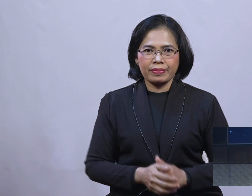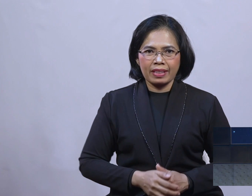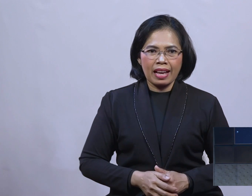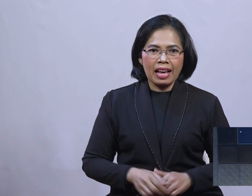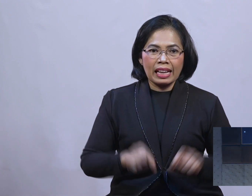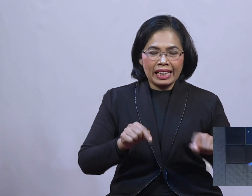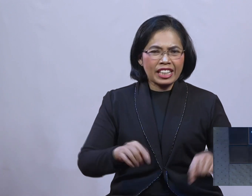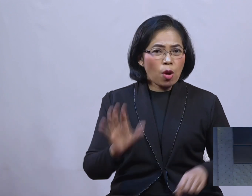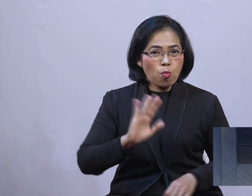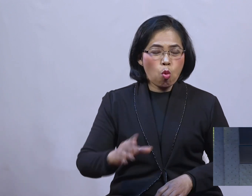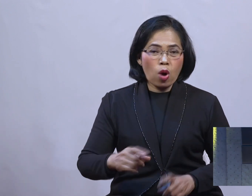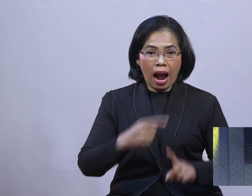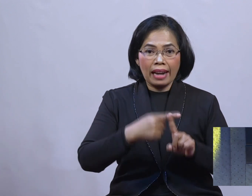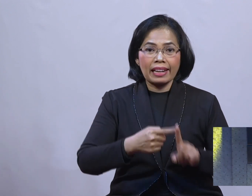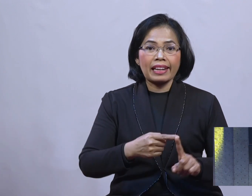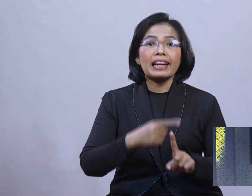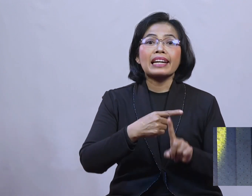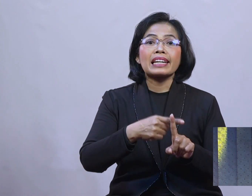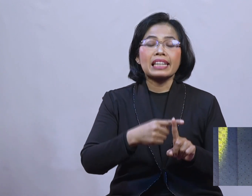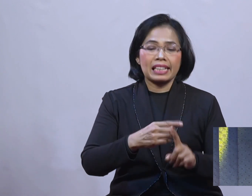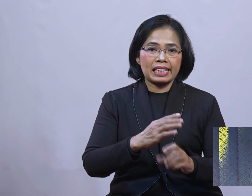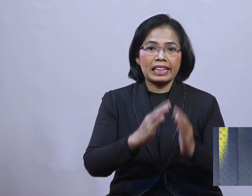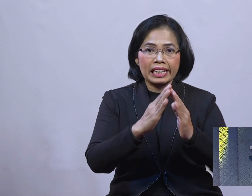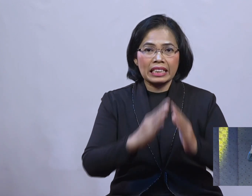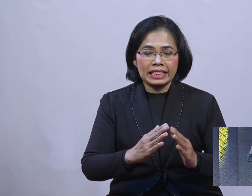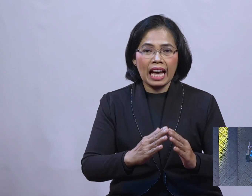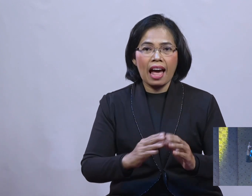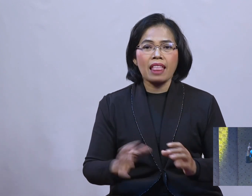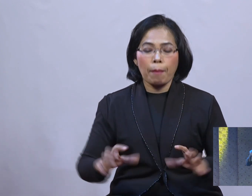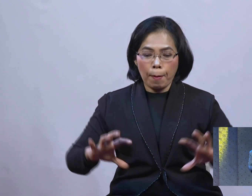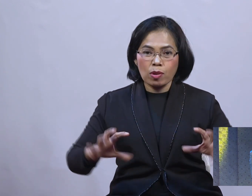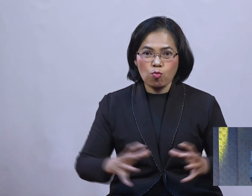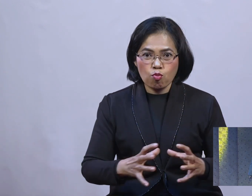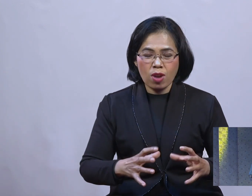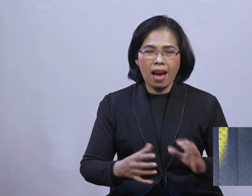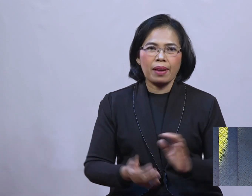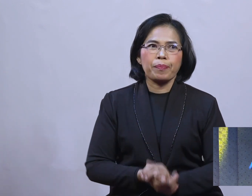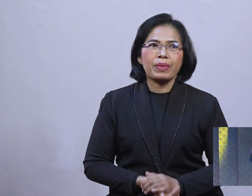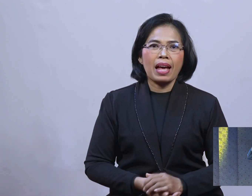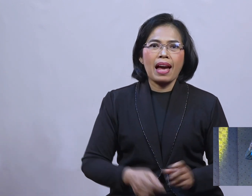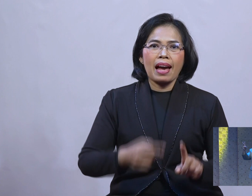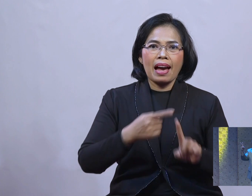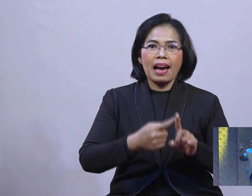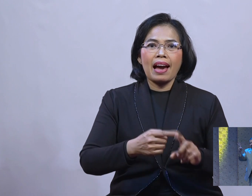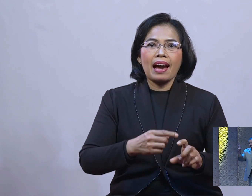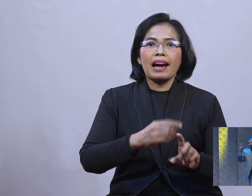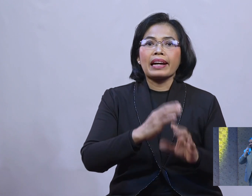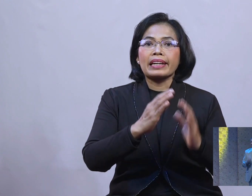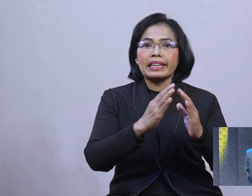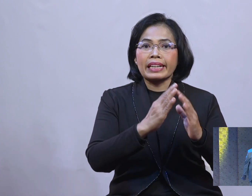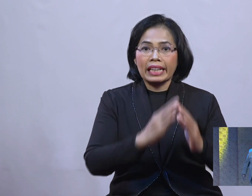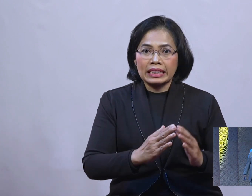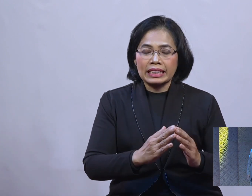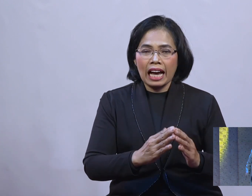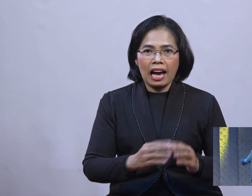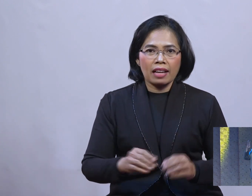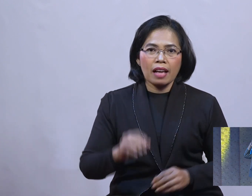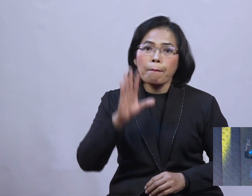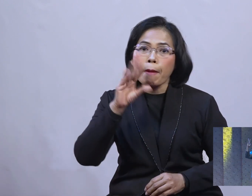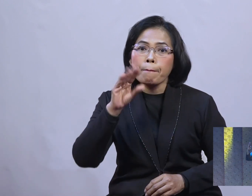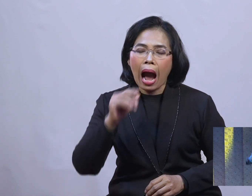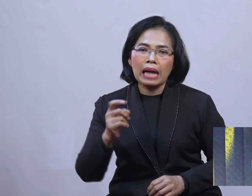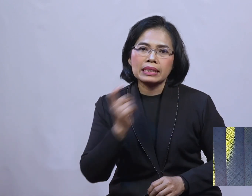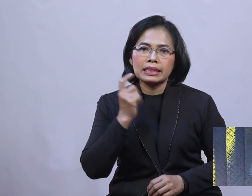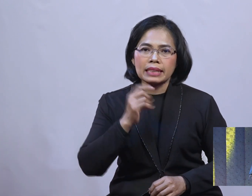perkumpulan karena gereja dia membahas tentang salib gereja dia membahas tentang Injil gereja dia memasang darah yang tertumpah